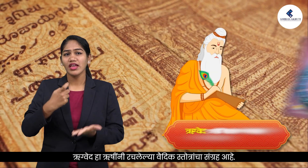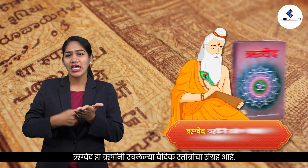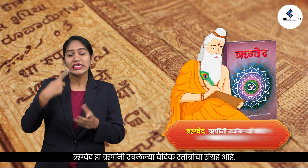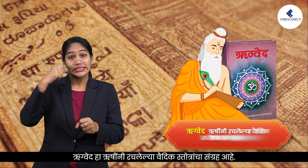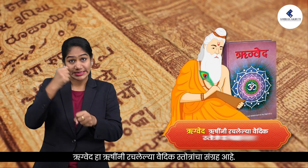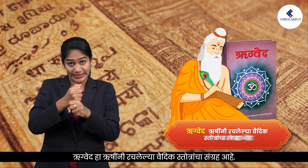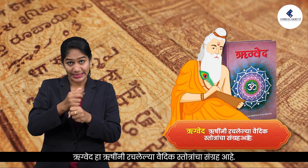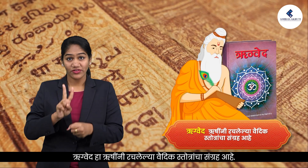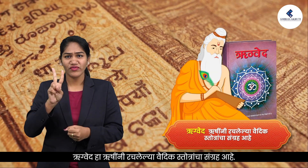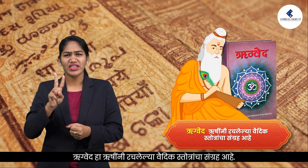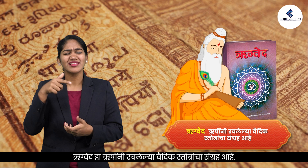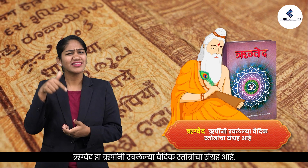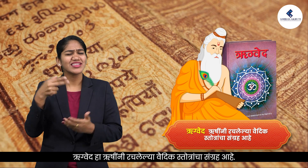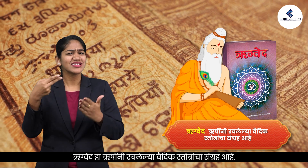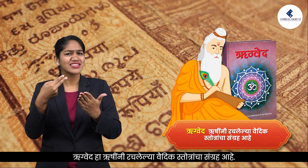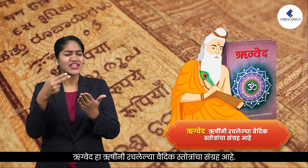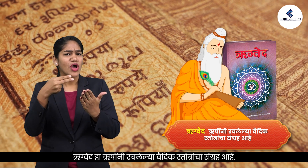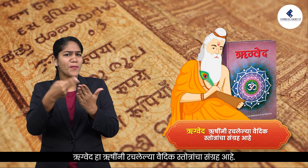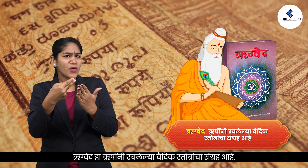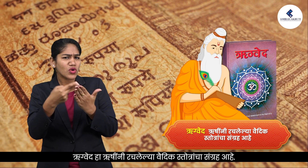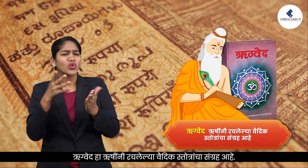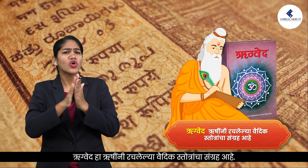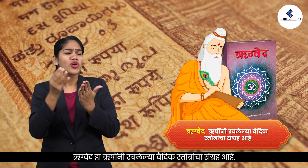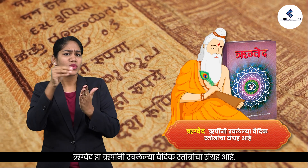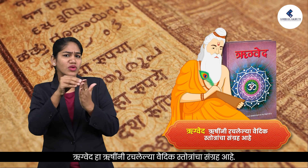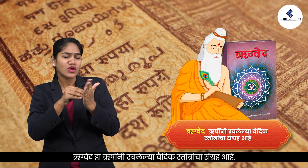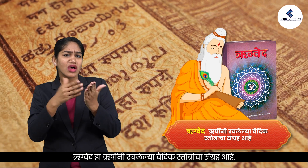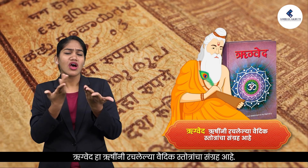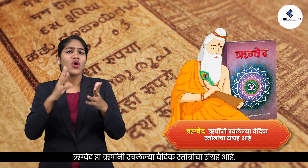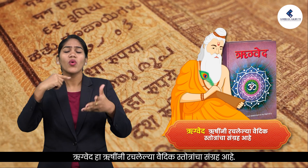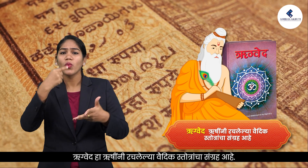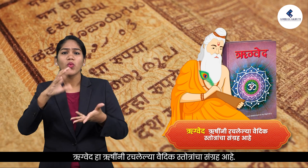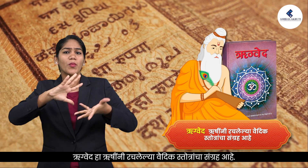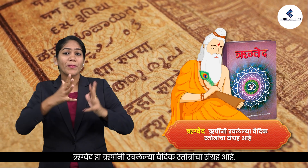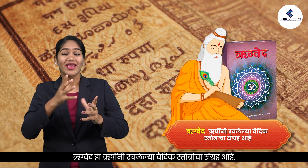ऋग्वेद हा ऋषींनी रचलेल्या वैदिक स्त्रोतांचा संग्रह आहे.